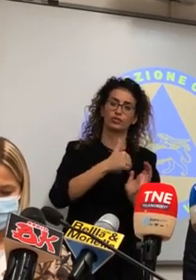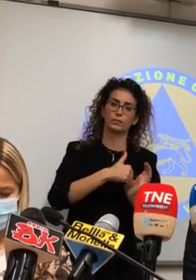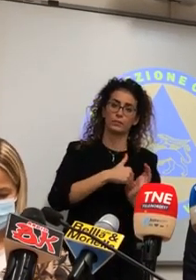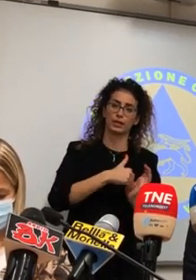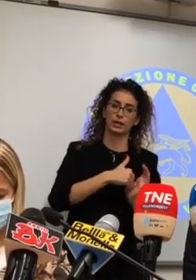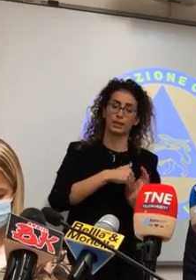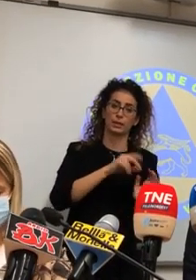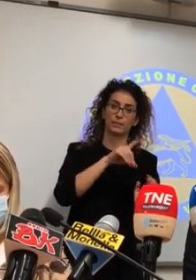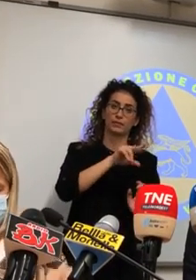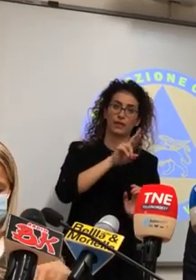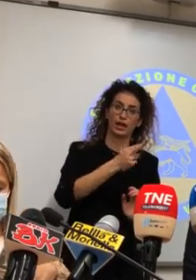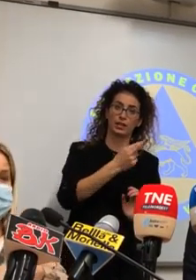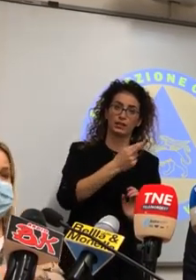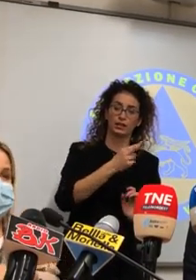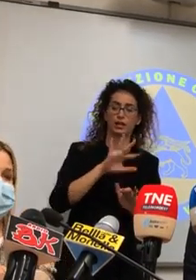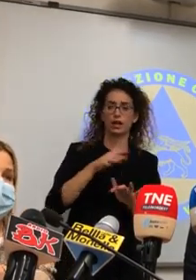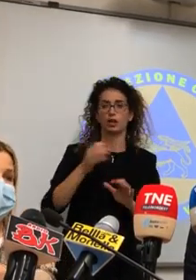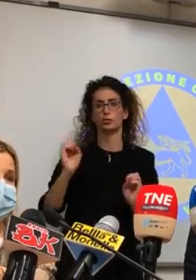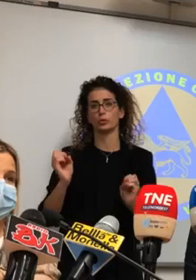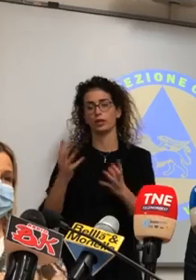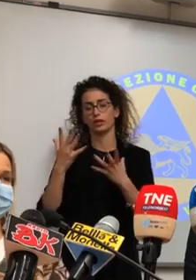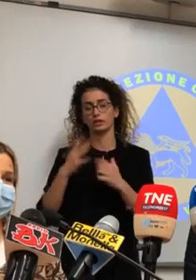348 di